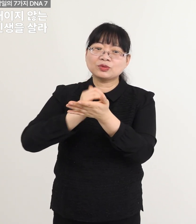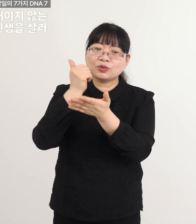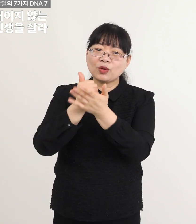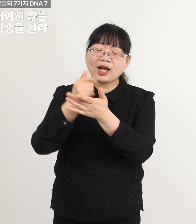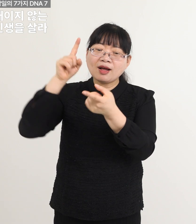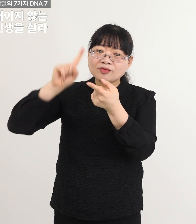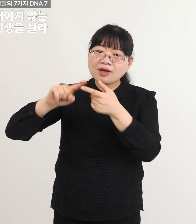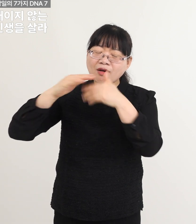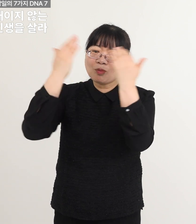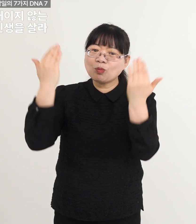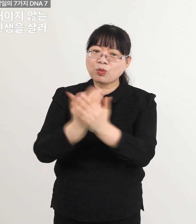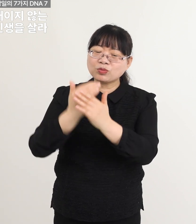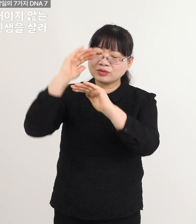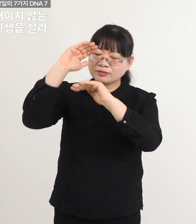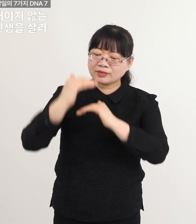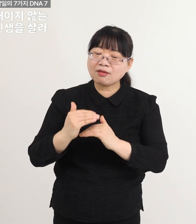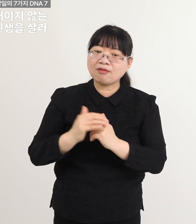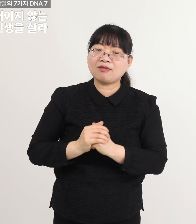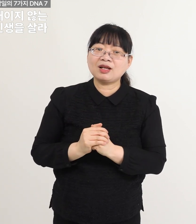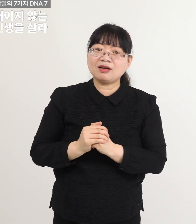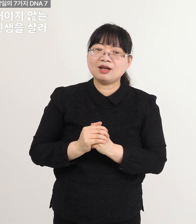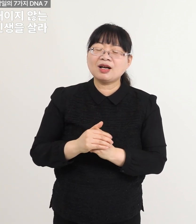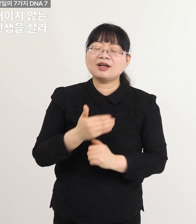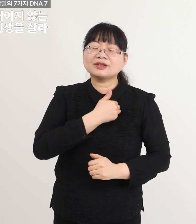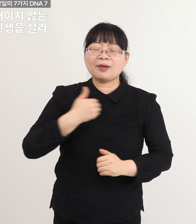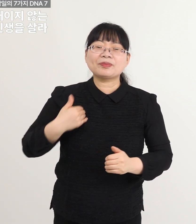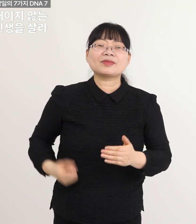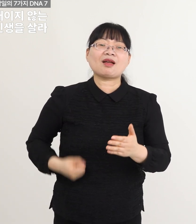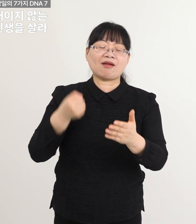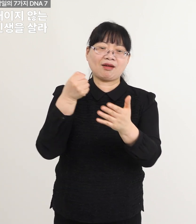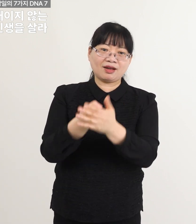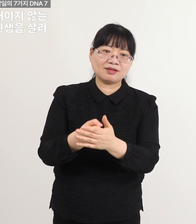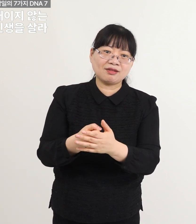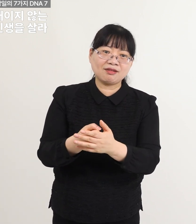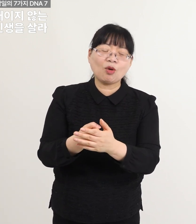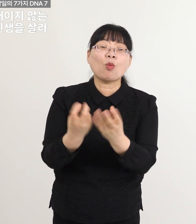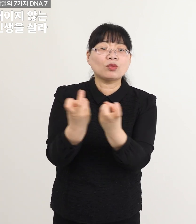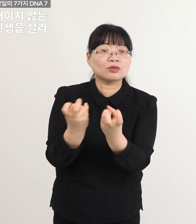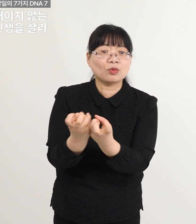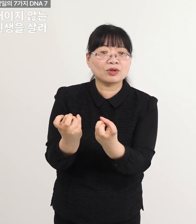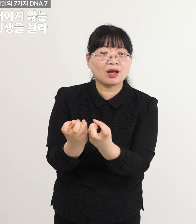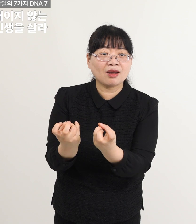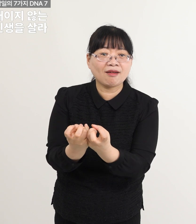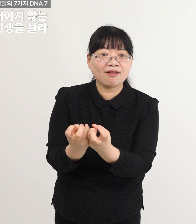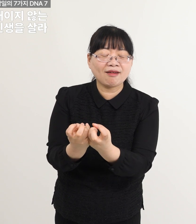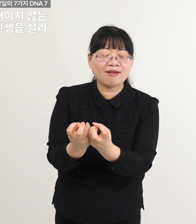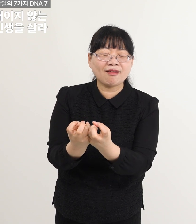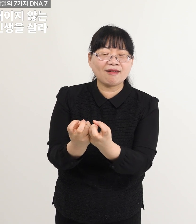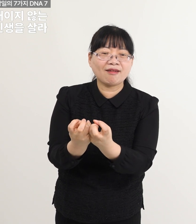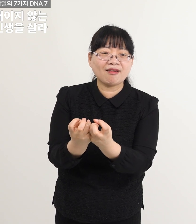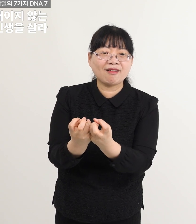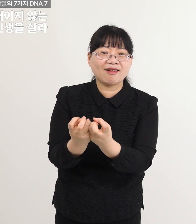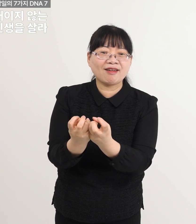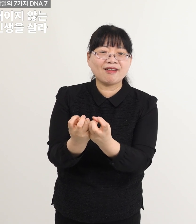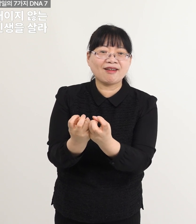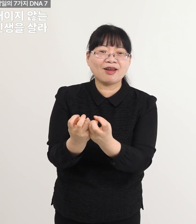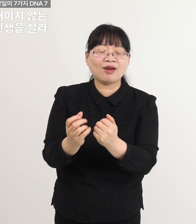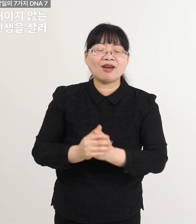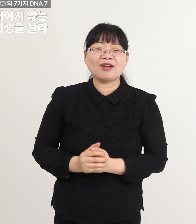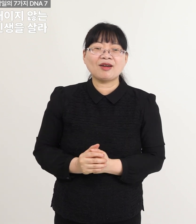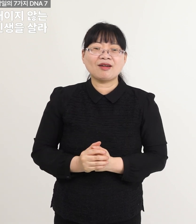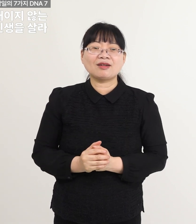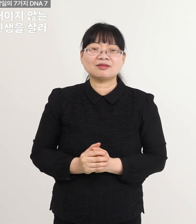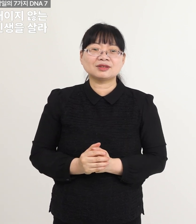그리스도에 관한 모든 것을 담대하게 어떻게 거침없이